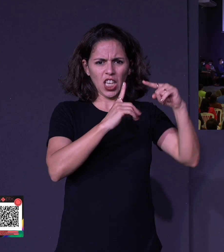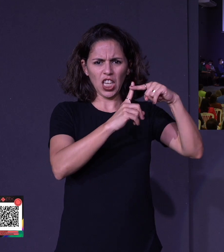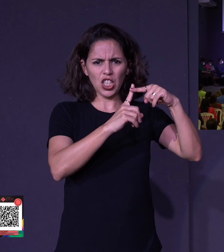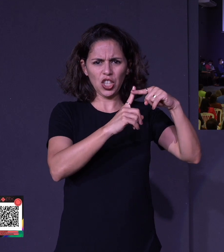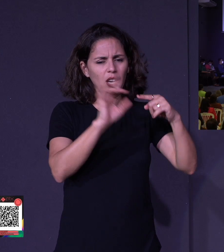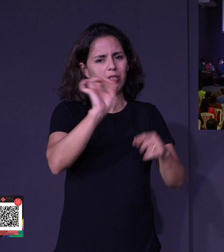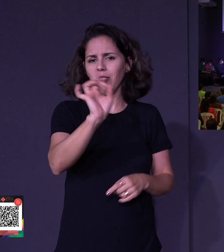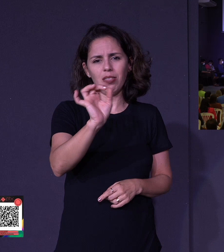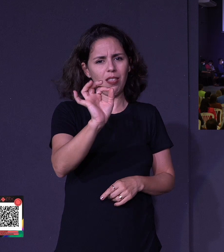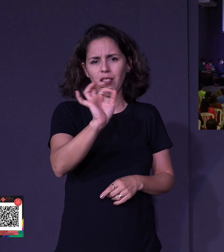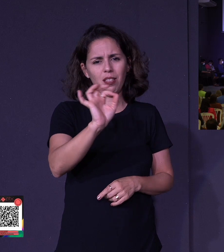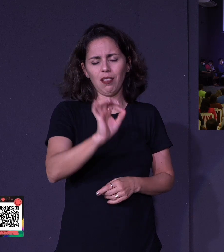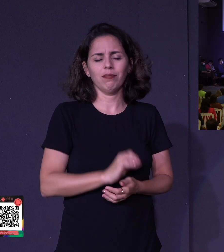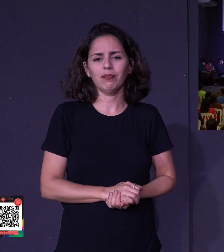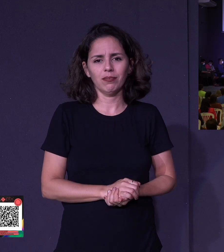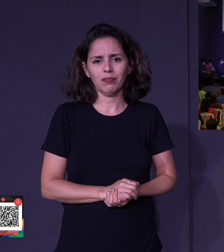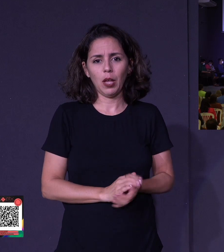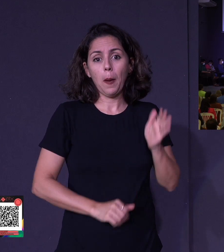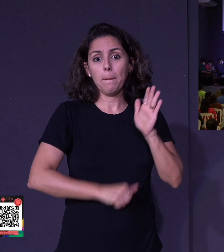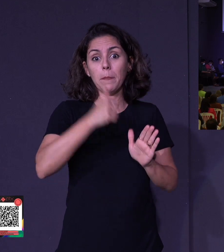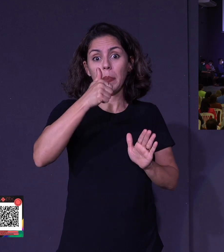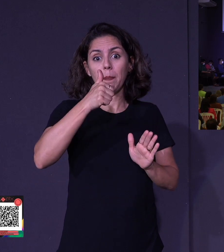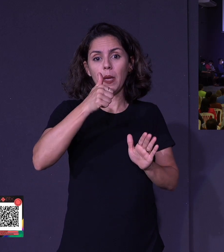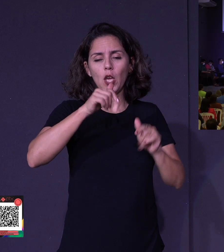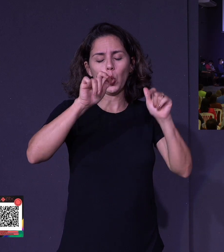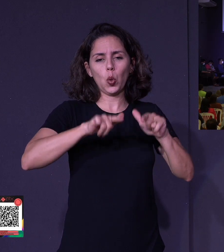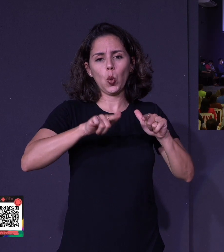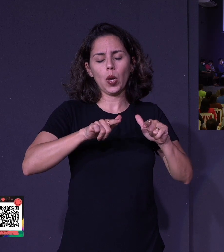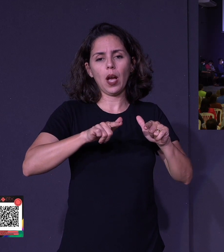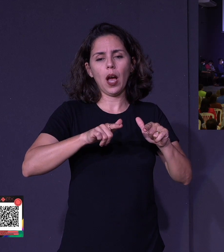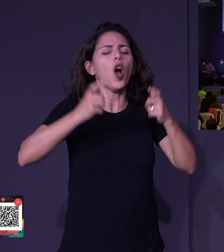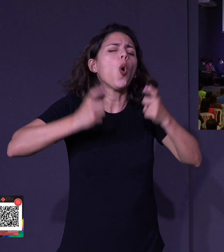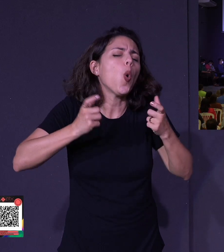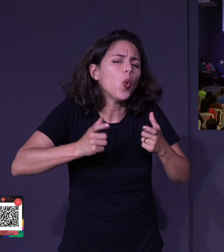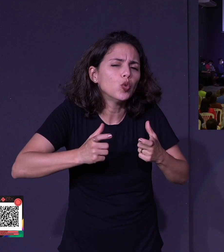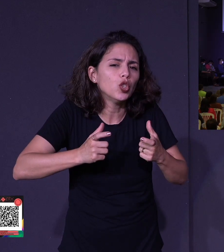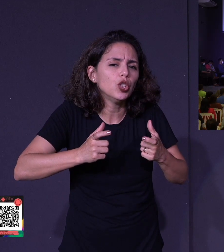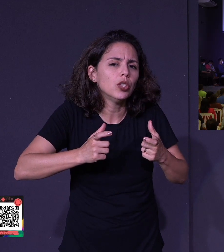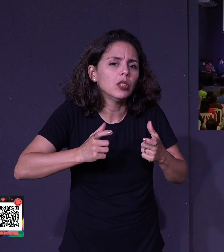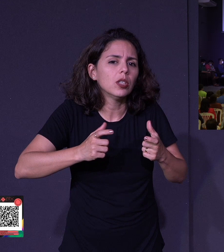O primeiro lugar que você tem que mostrar que é bênção é na sua casa.